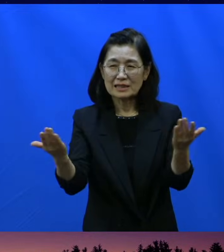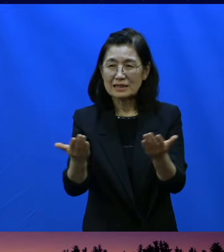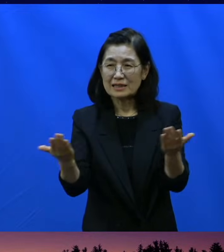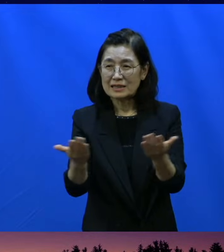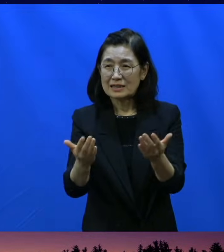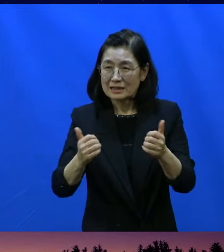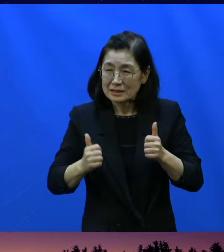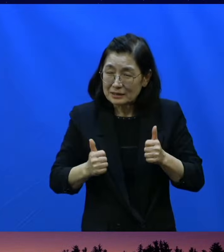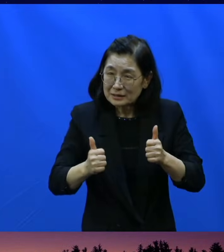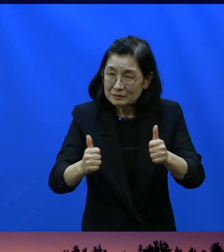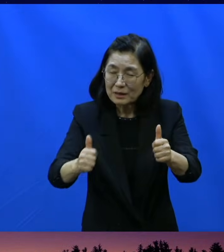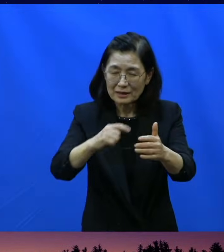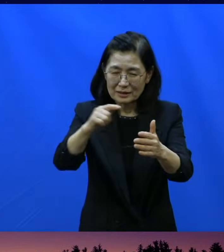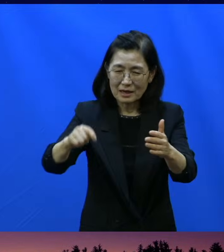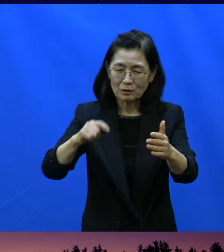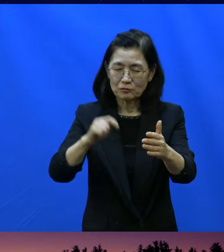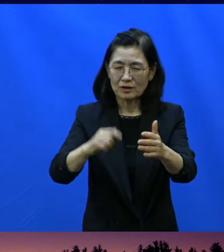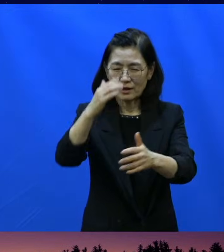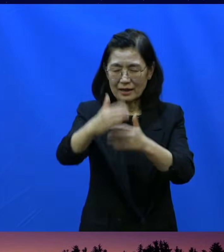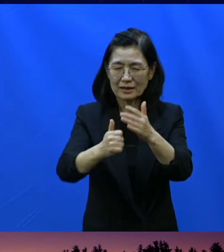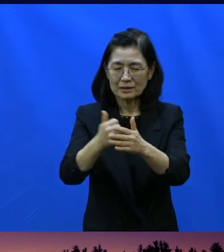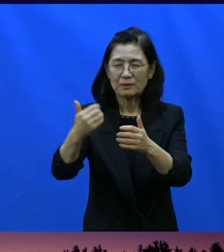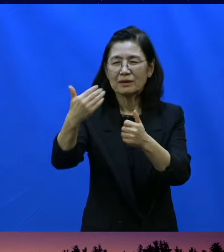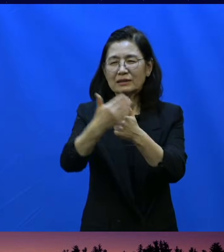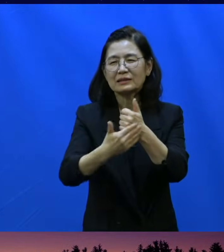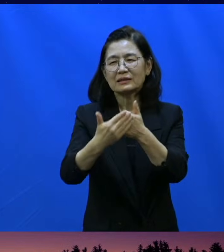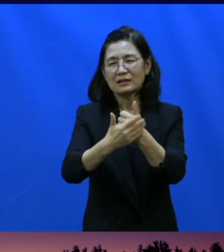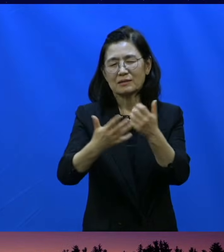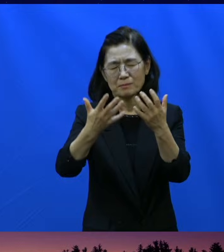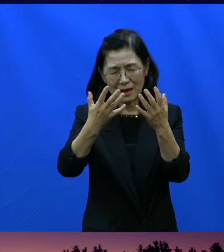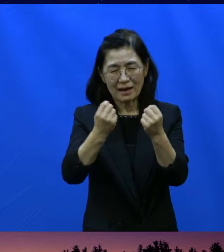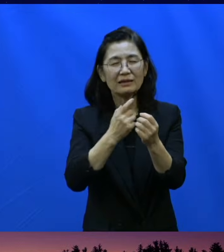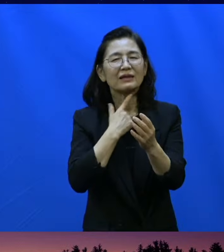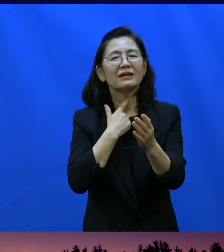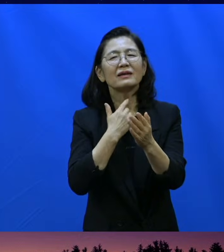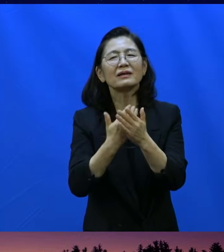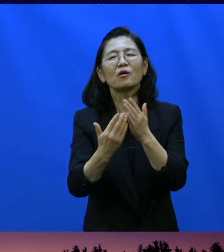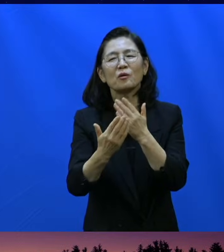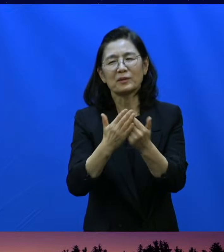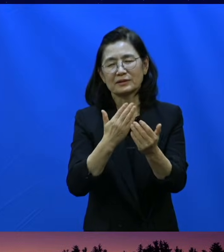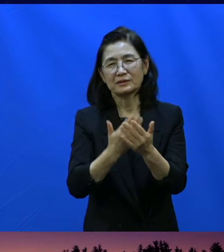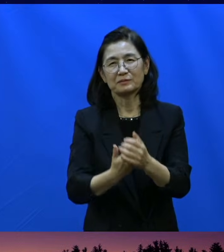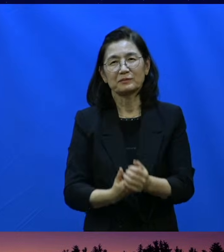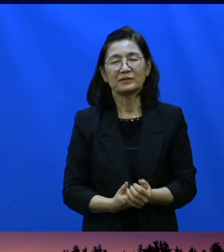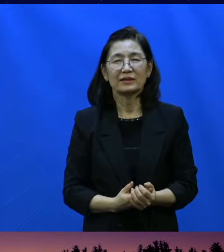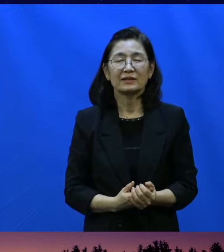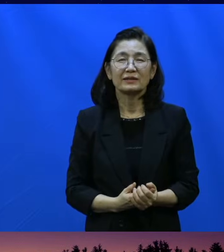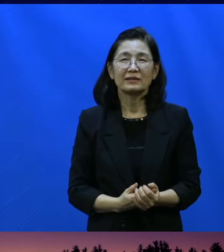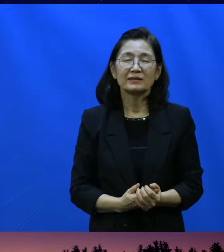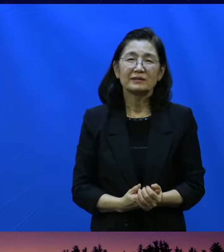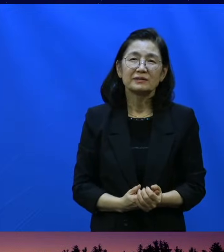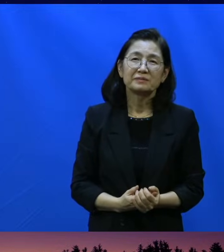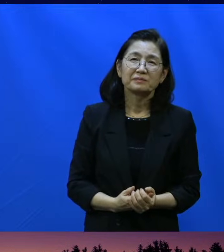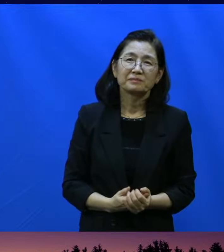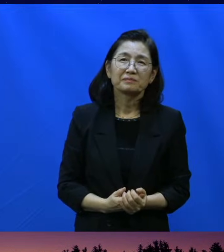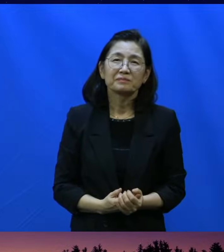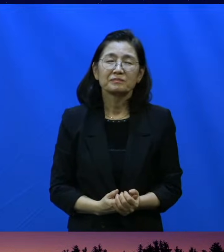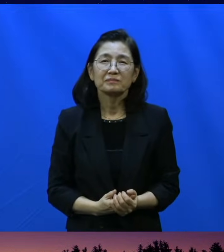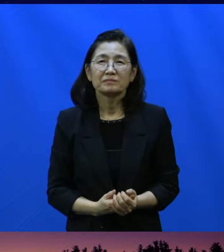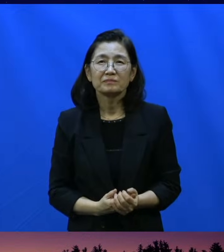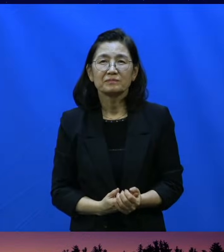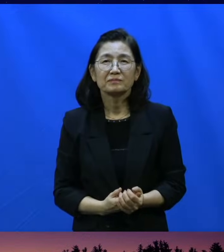하여튼 교육전도사 때부터 부교육자 때 짧은 부교육자 생활도 물론이고